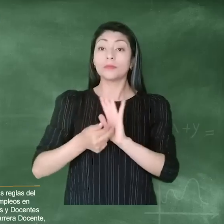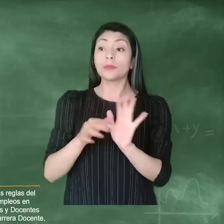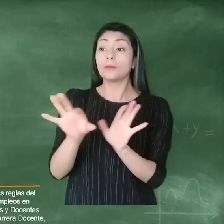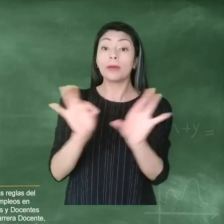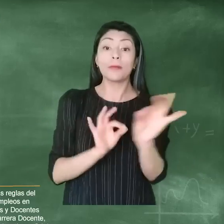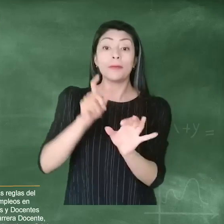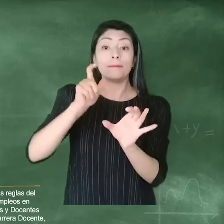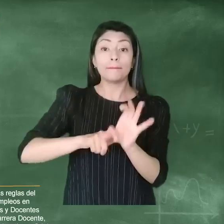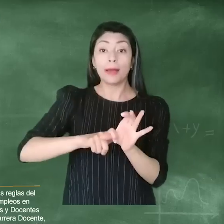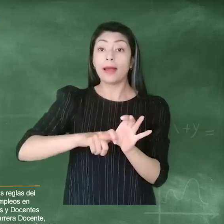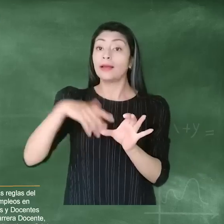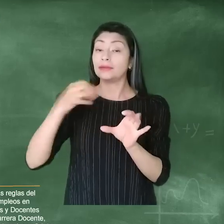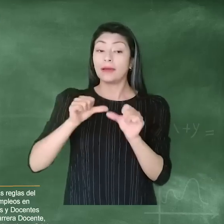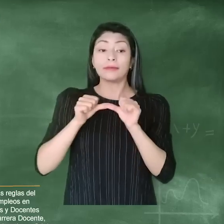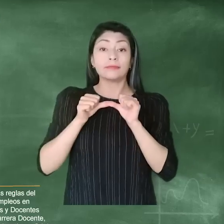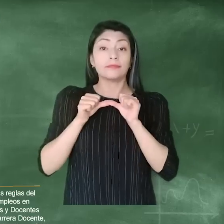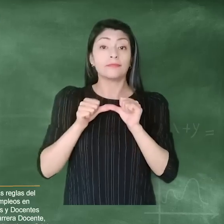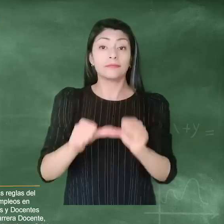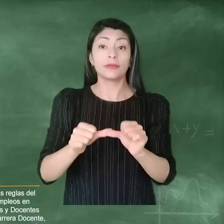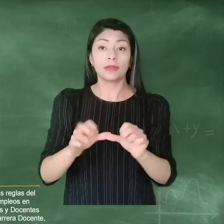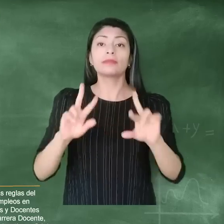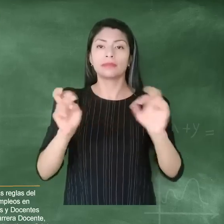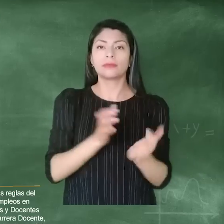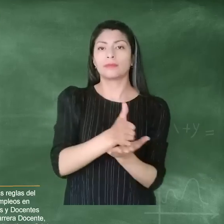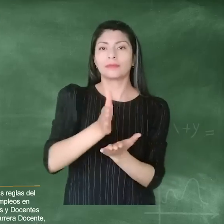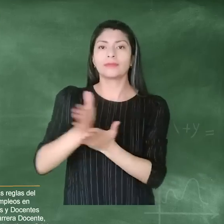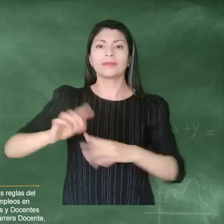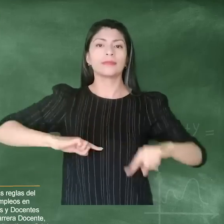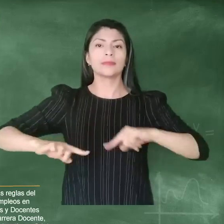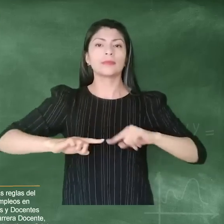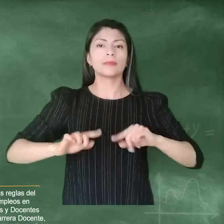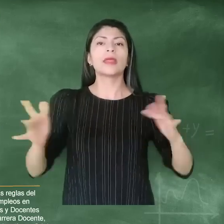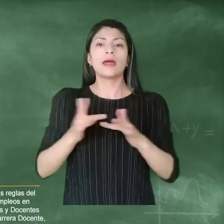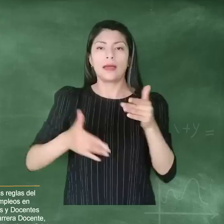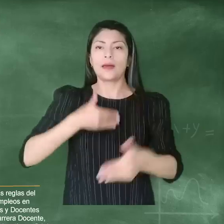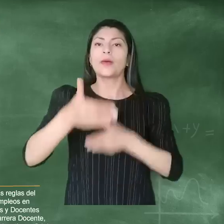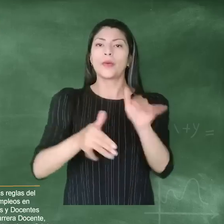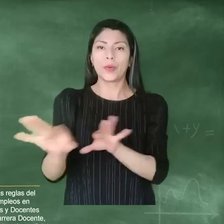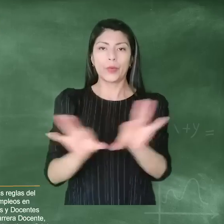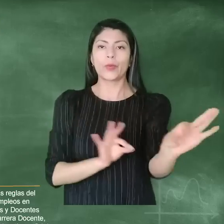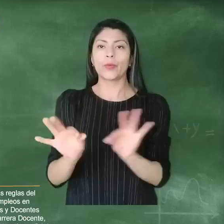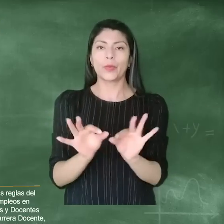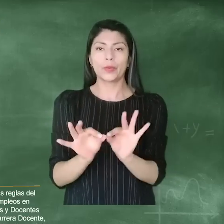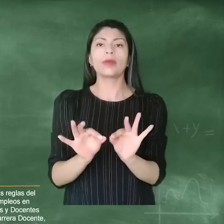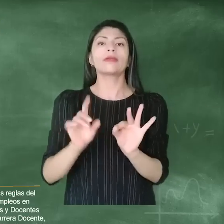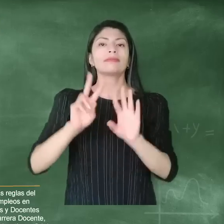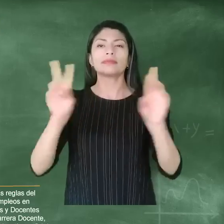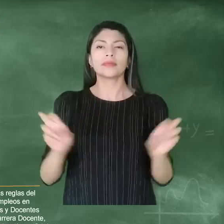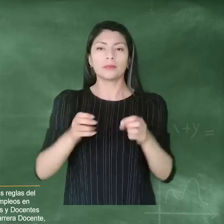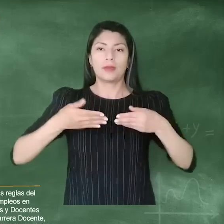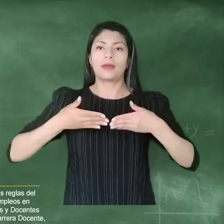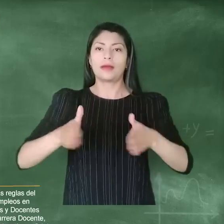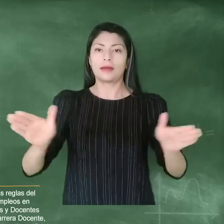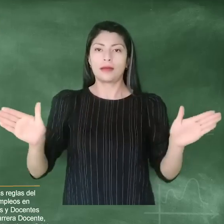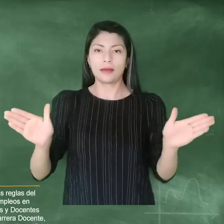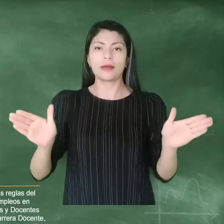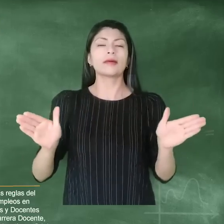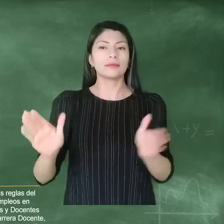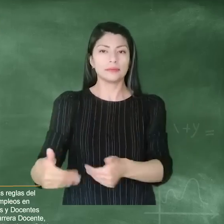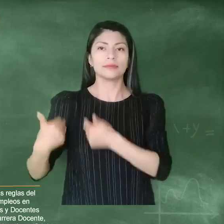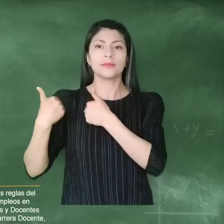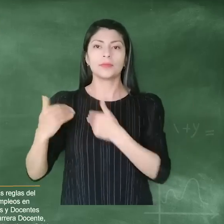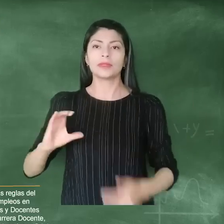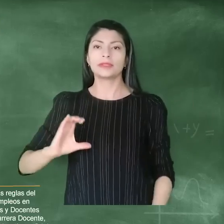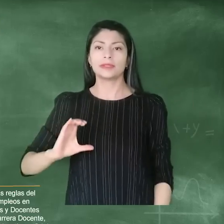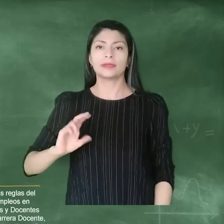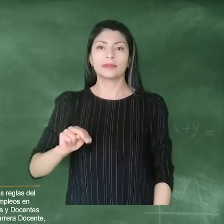que la provisión definitiva de los empleos públicos de carrera administrativa se hará mediante procesos de selección abiertos, los